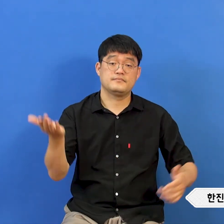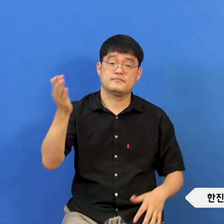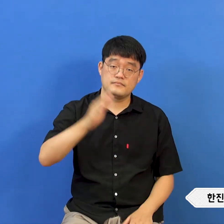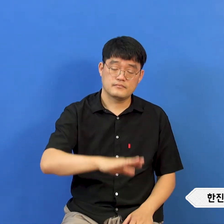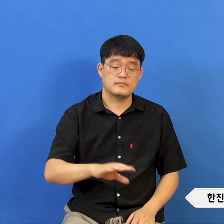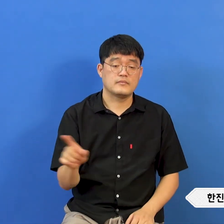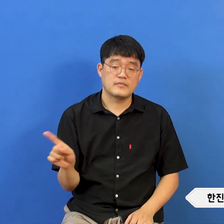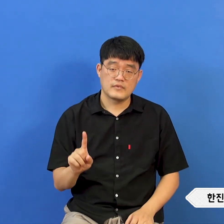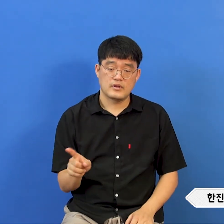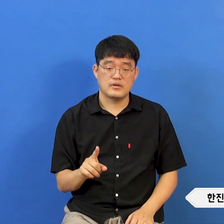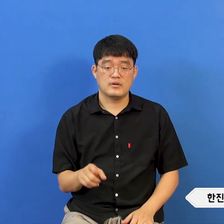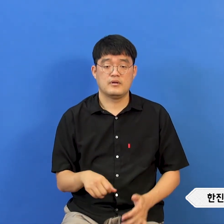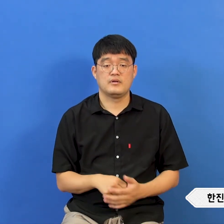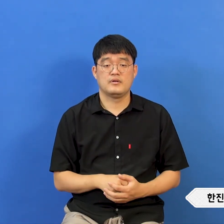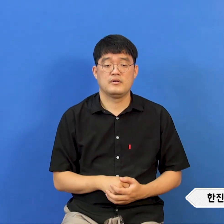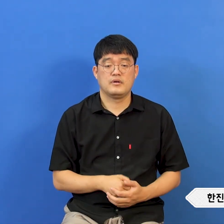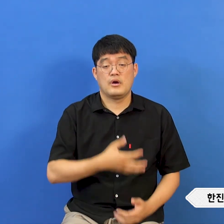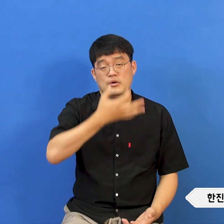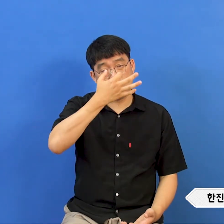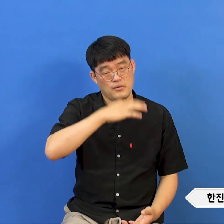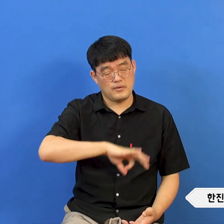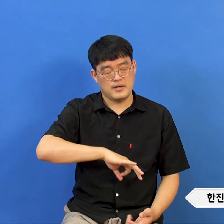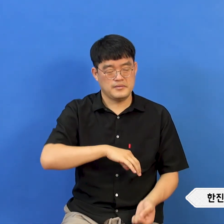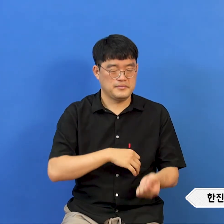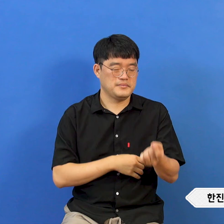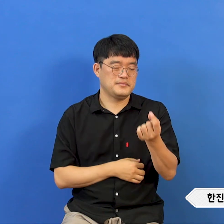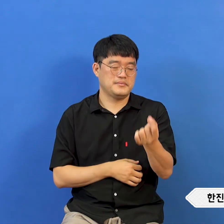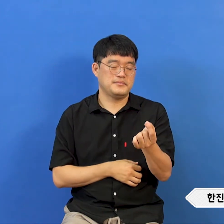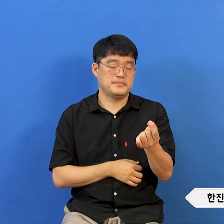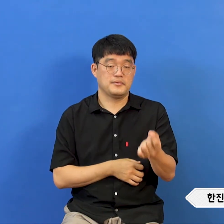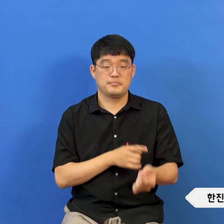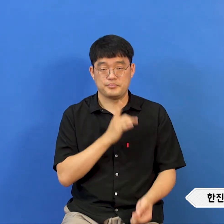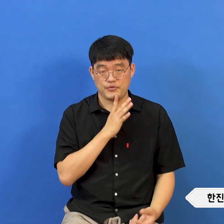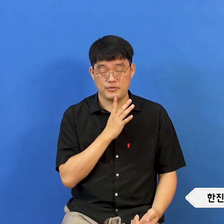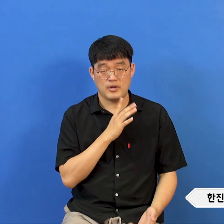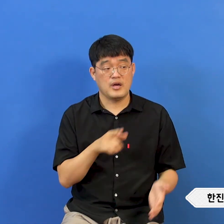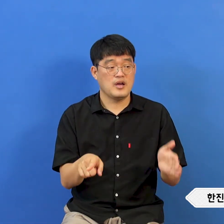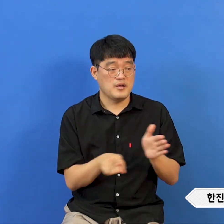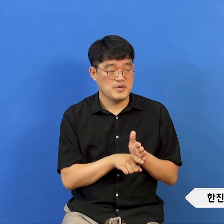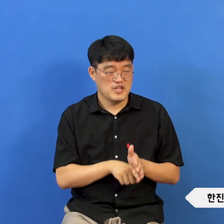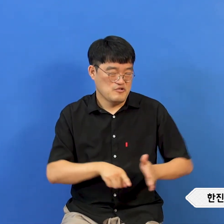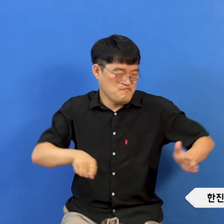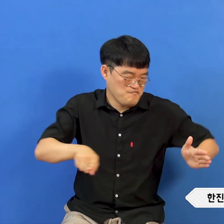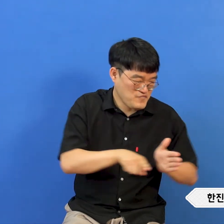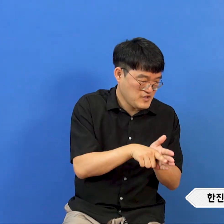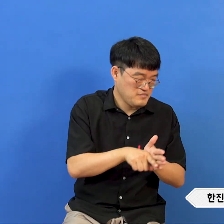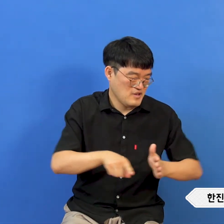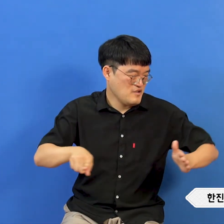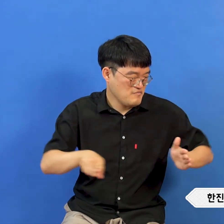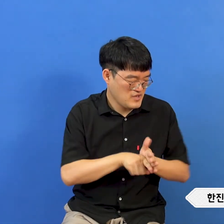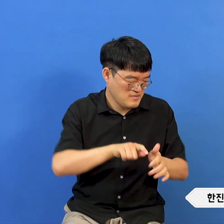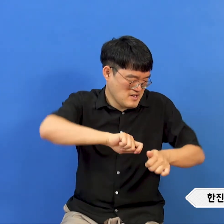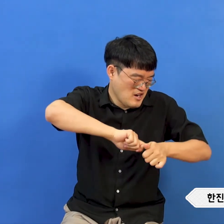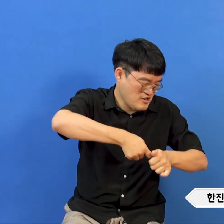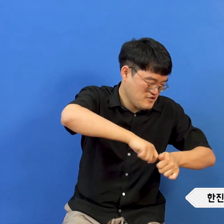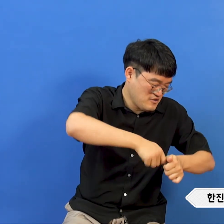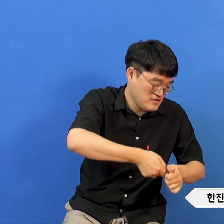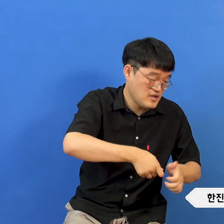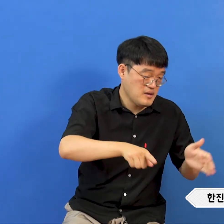별로 믿음을 크게 하는데 효과는 없습니다. 믿음은 그런 식으로 막 쥐어짜내서 생기는 것이